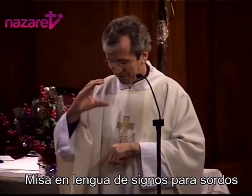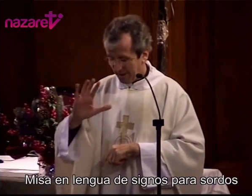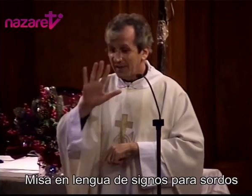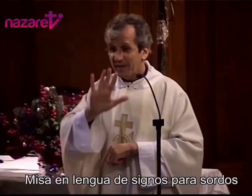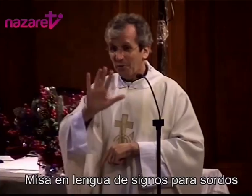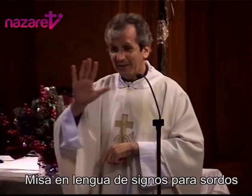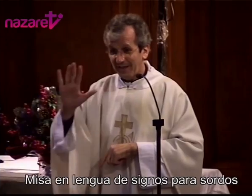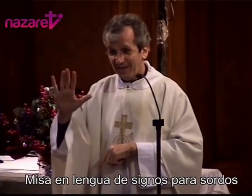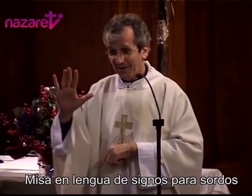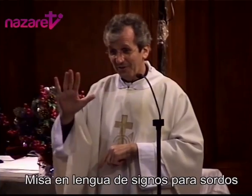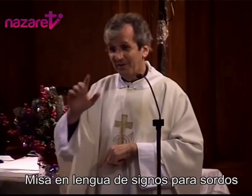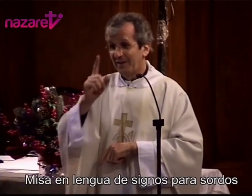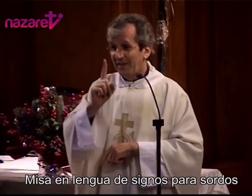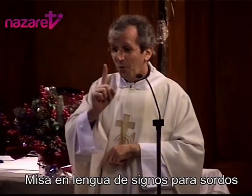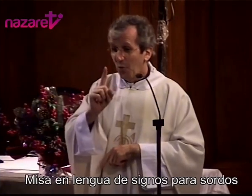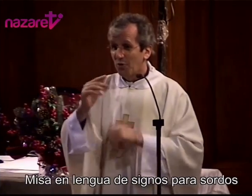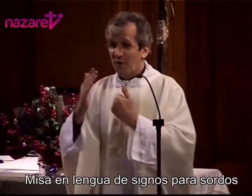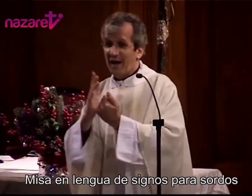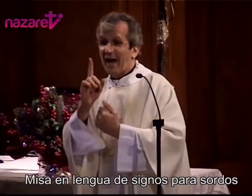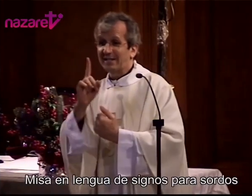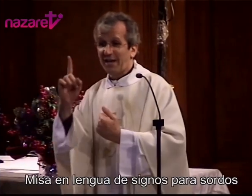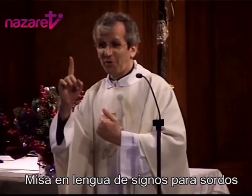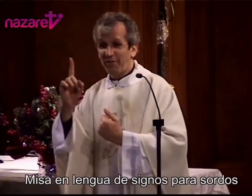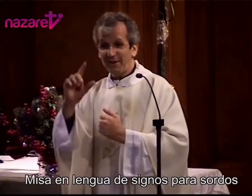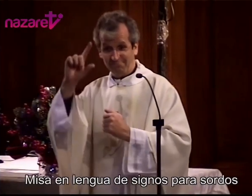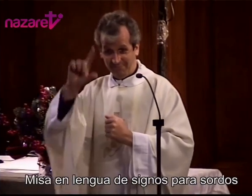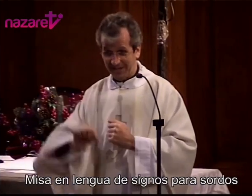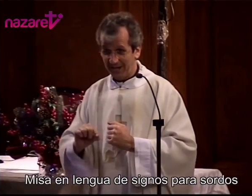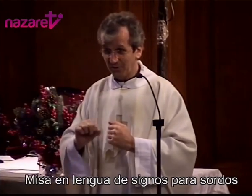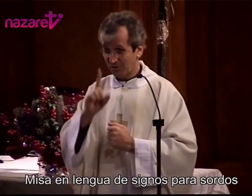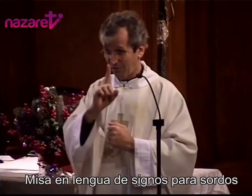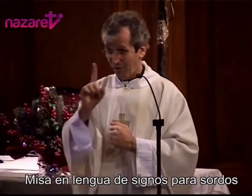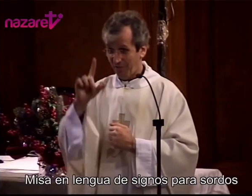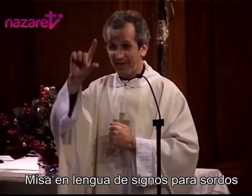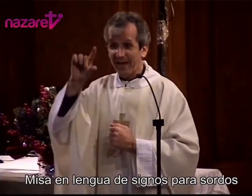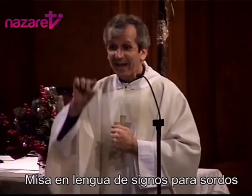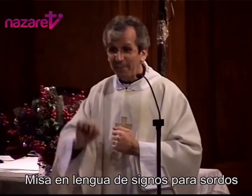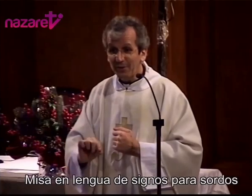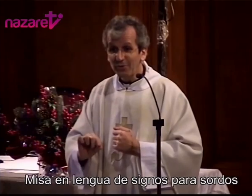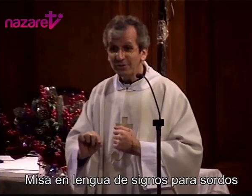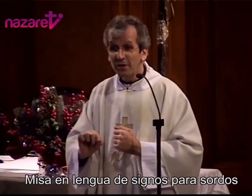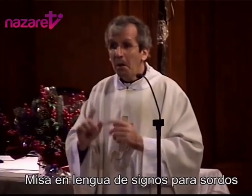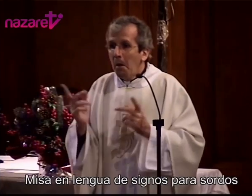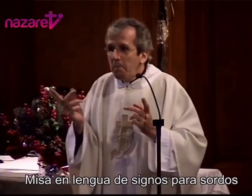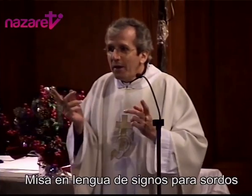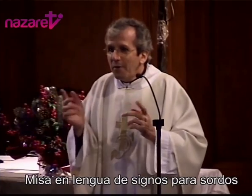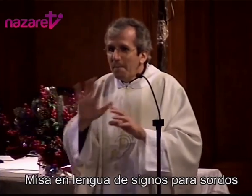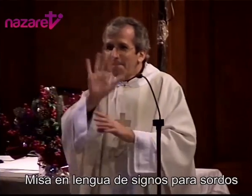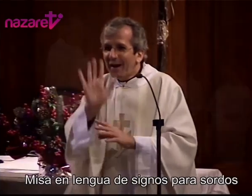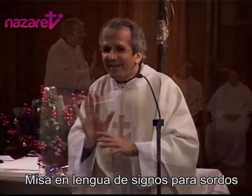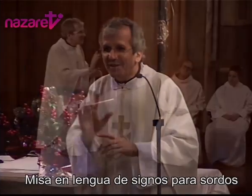capítulo 55 del 1 hasta el 11, seguidos, 11 capítulos,